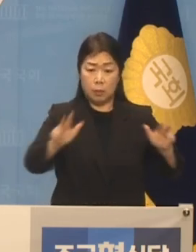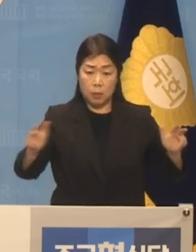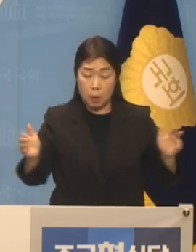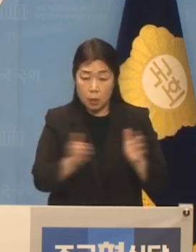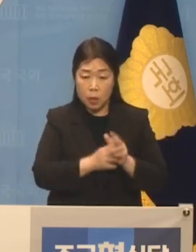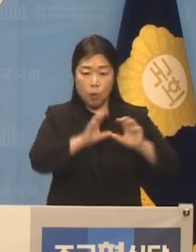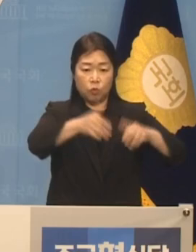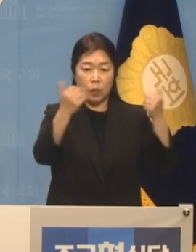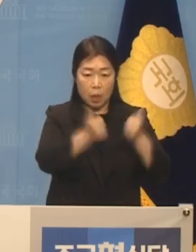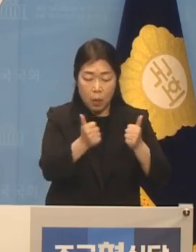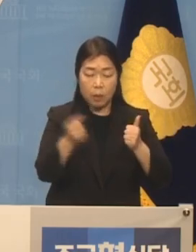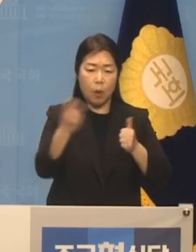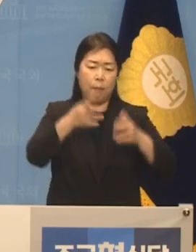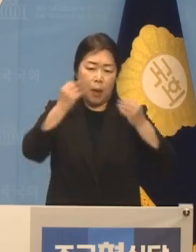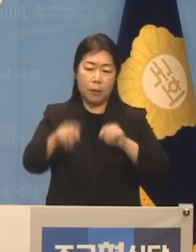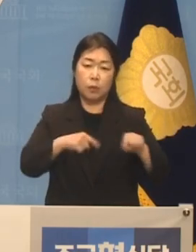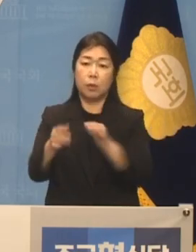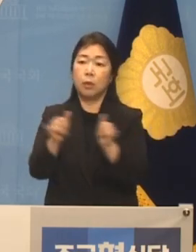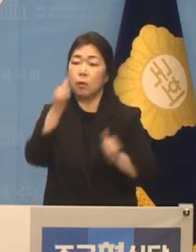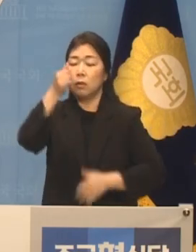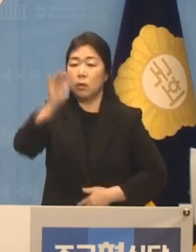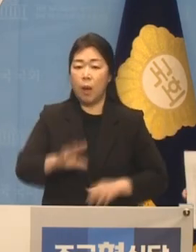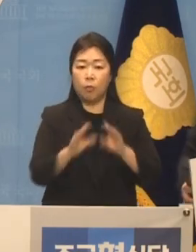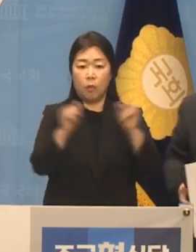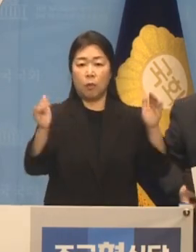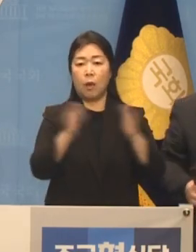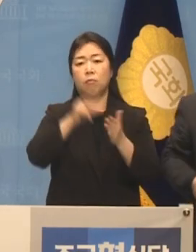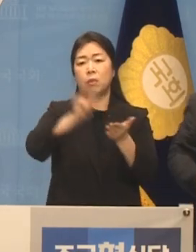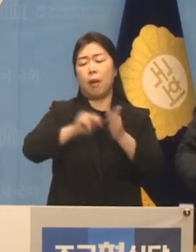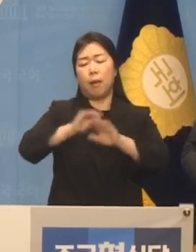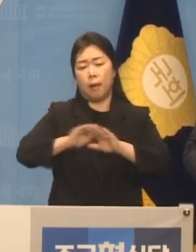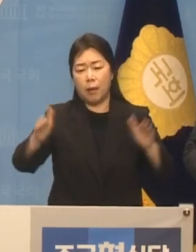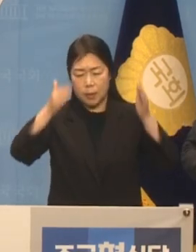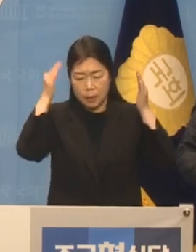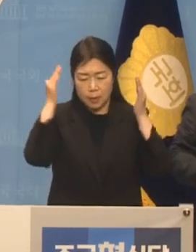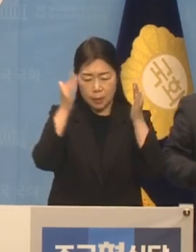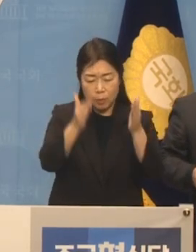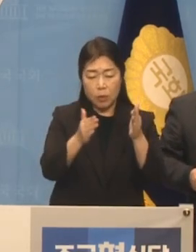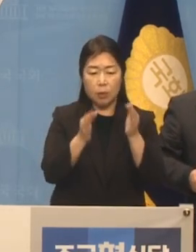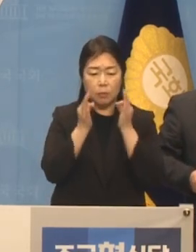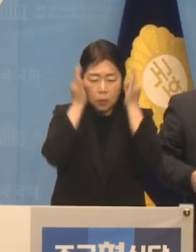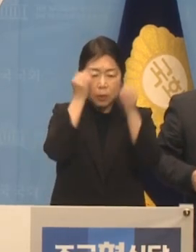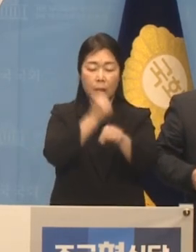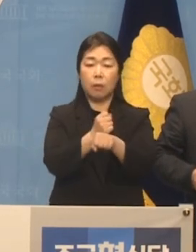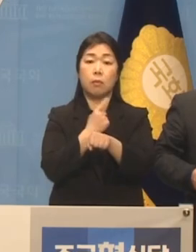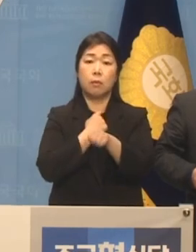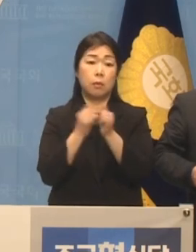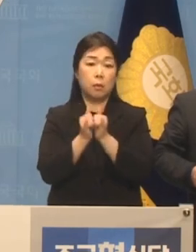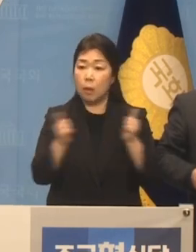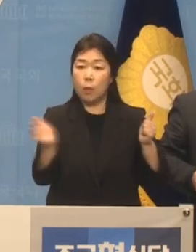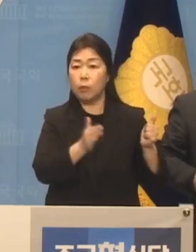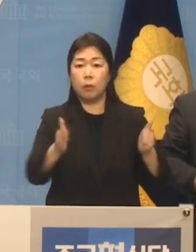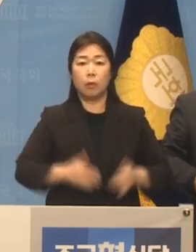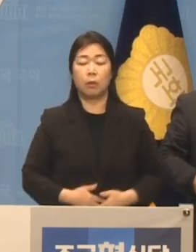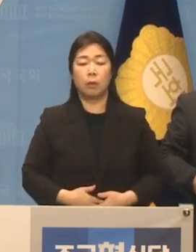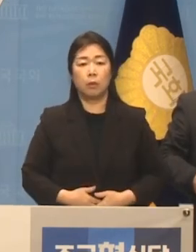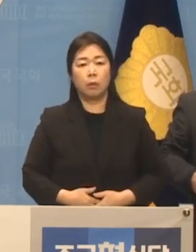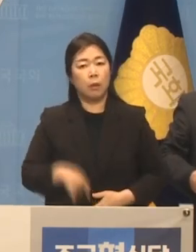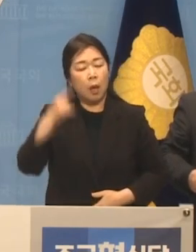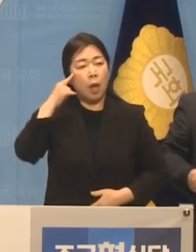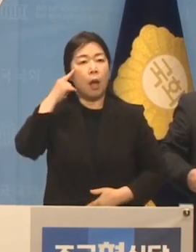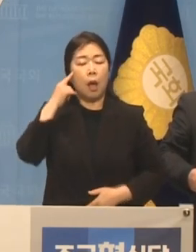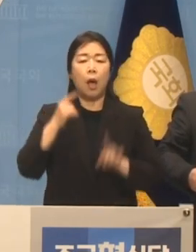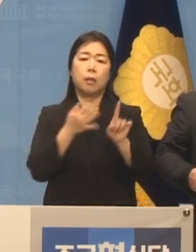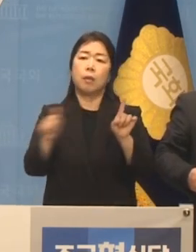수많은 정치인들이 있었지만 부동산 문제 해결에 몰두한 정치인은 없었습니다. 아닙니다. 한 사람이